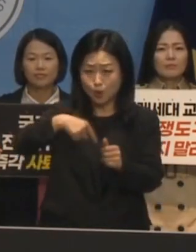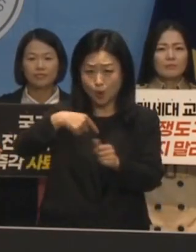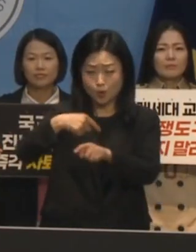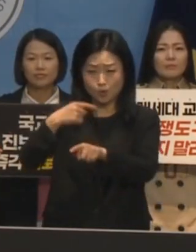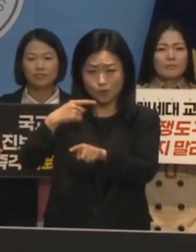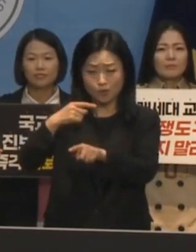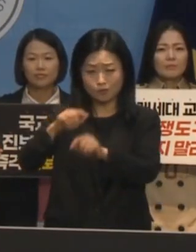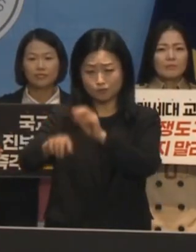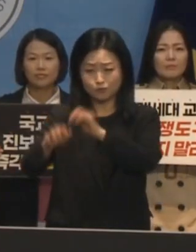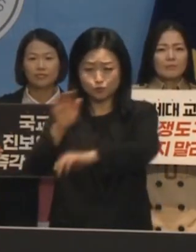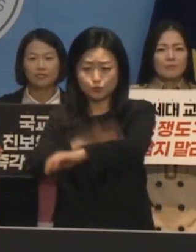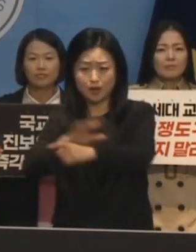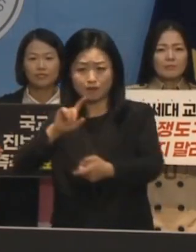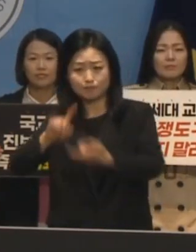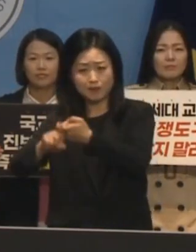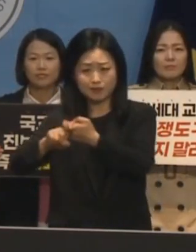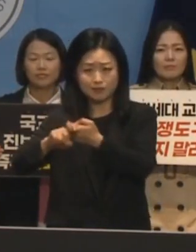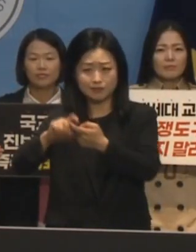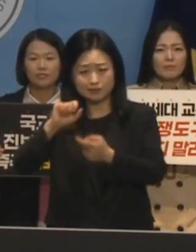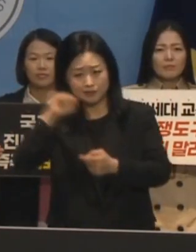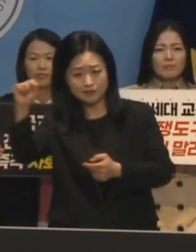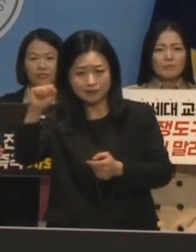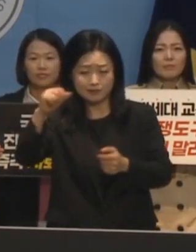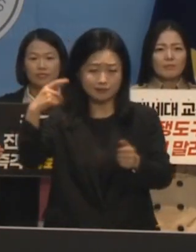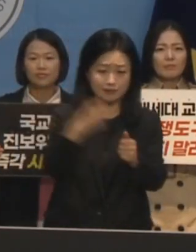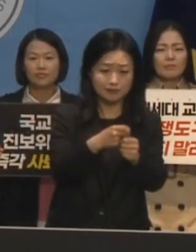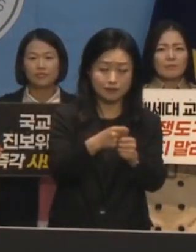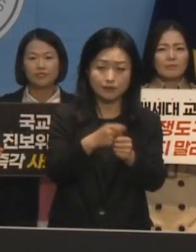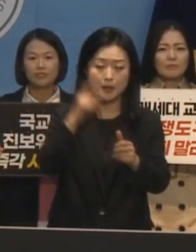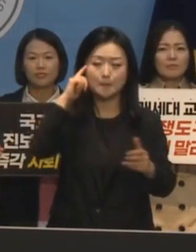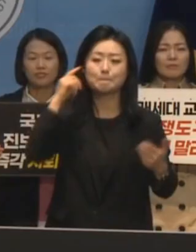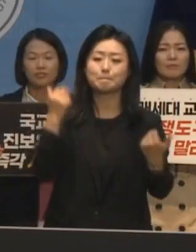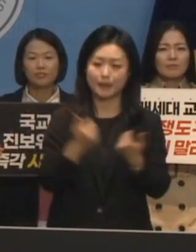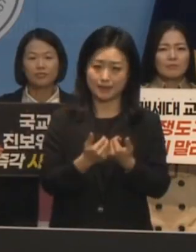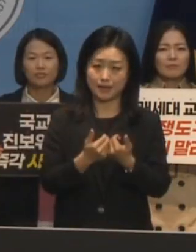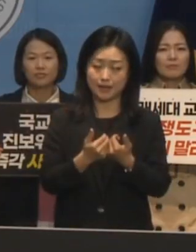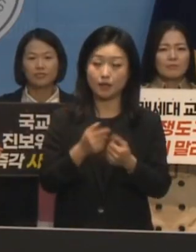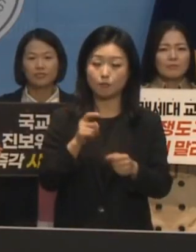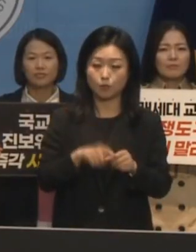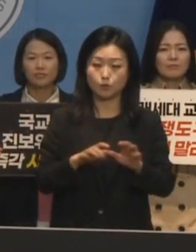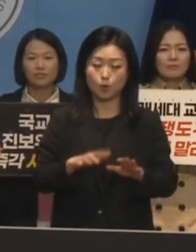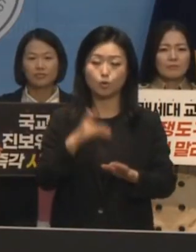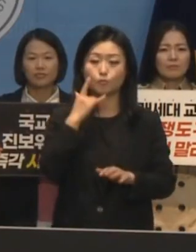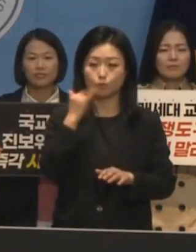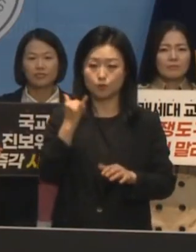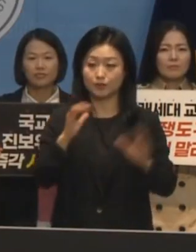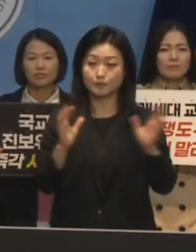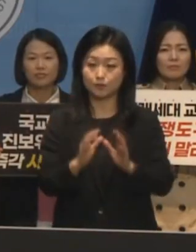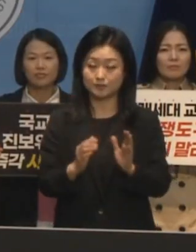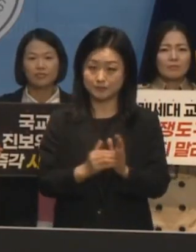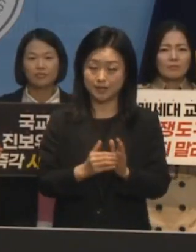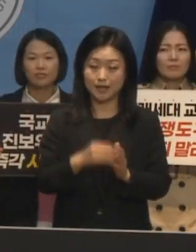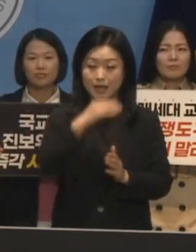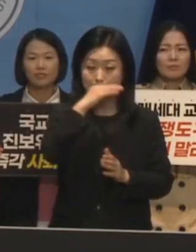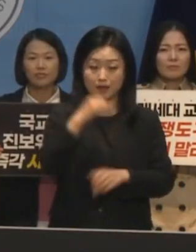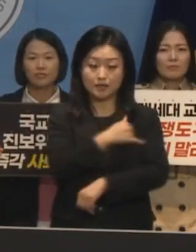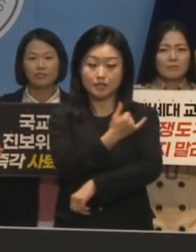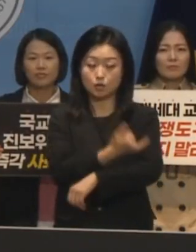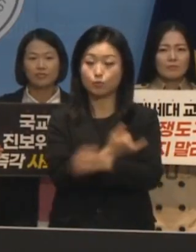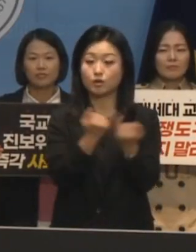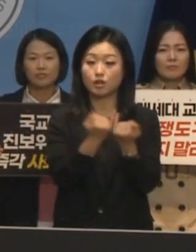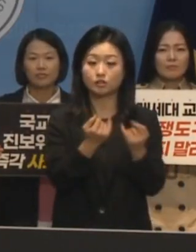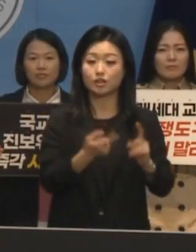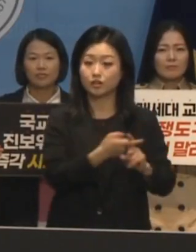여러 학부모 단체에서 나와 계십니다. 오늘 참석해 주신 분들은 바른인권,